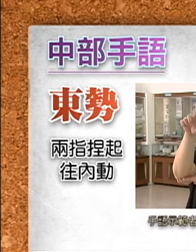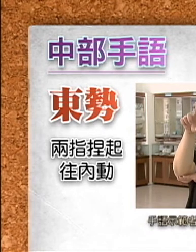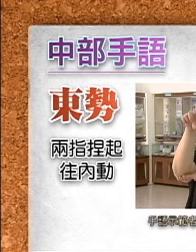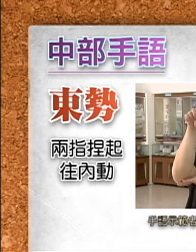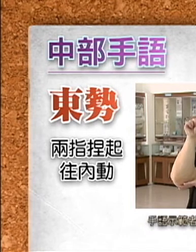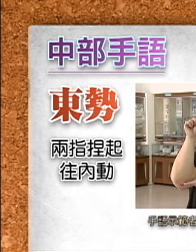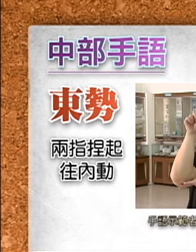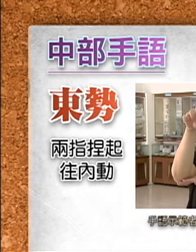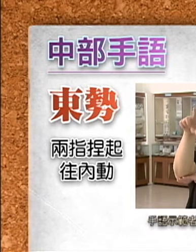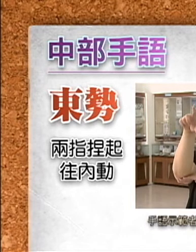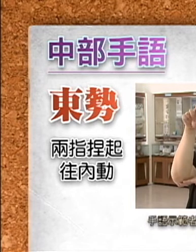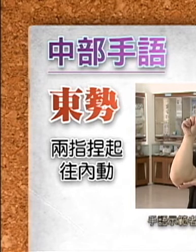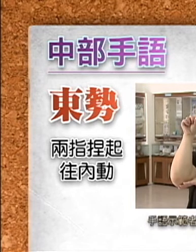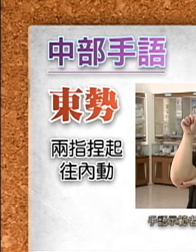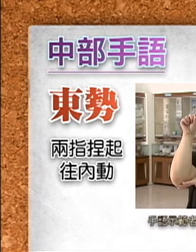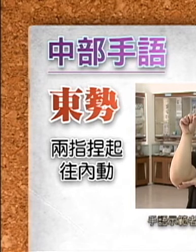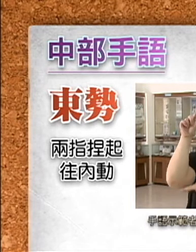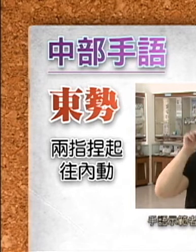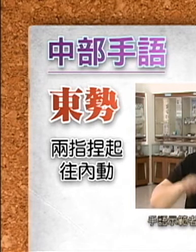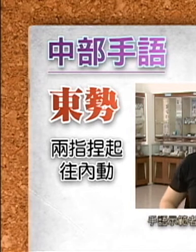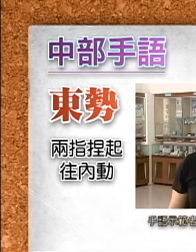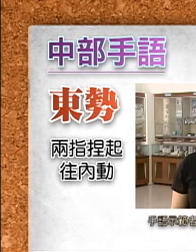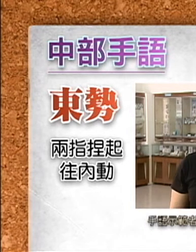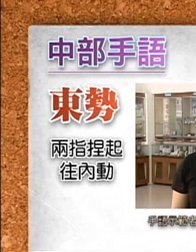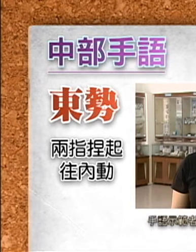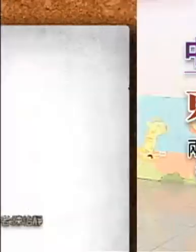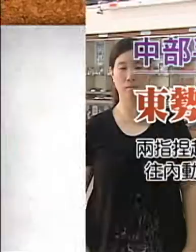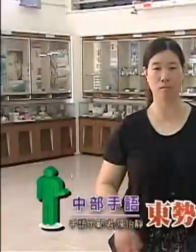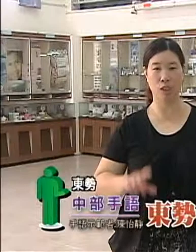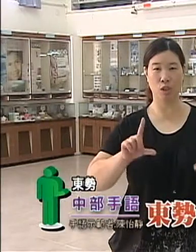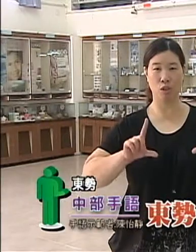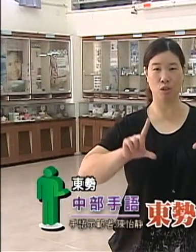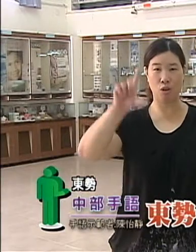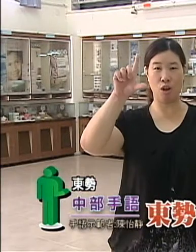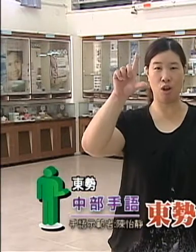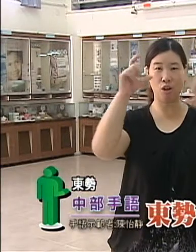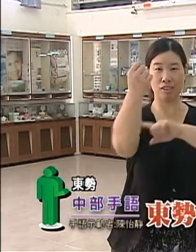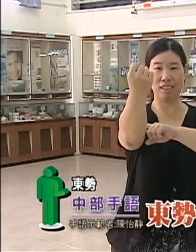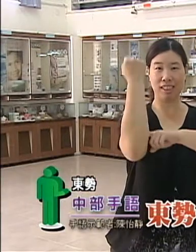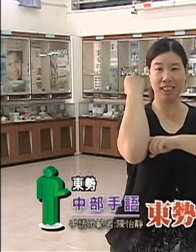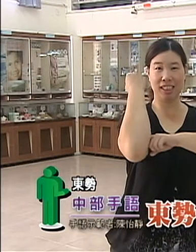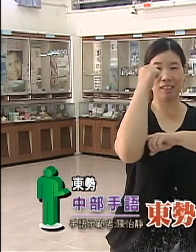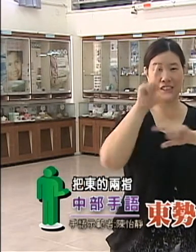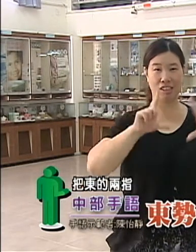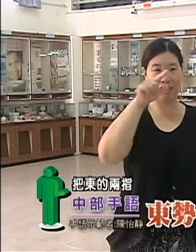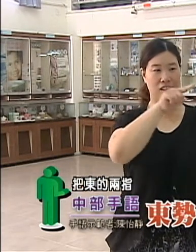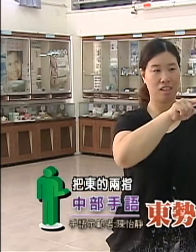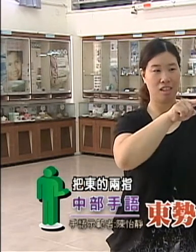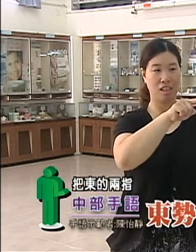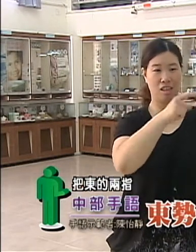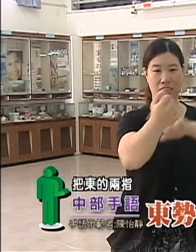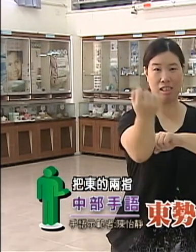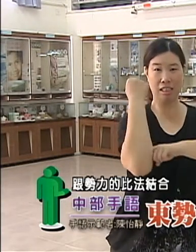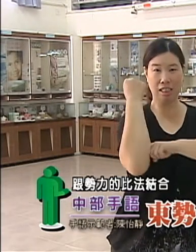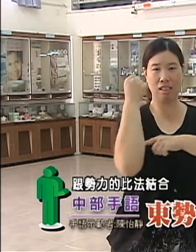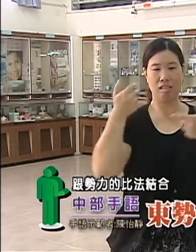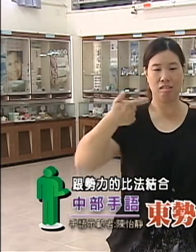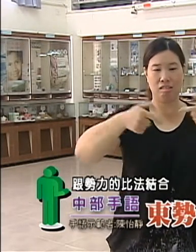兩個指頭捏起來往內動，東勢把东的两指跟势力的笔法结